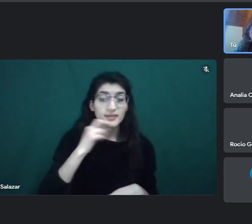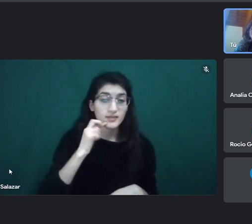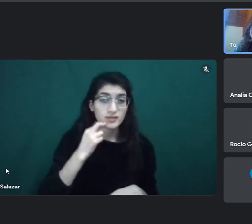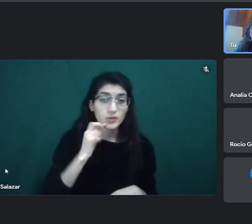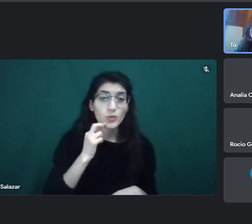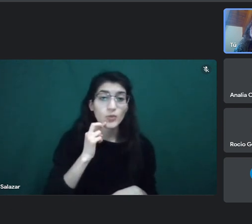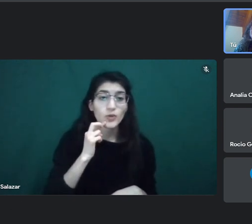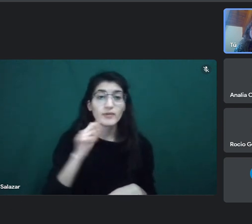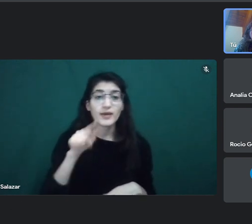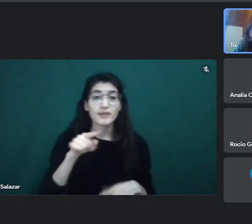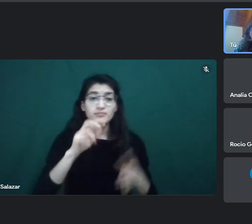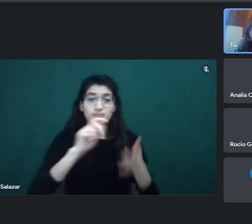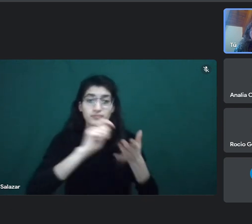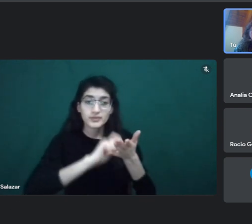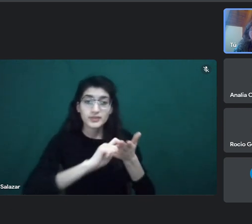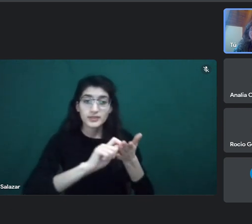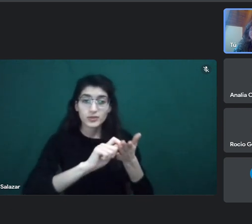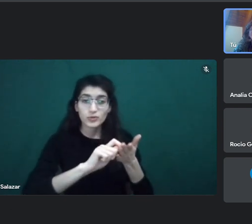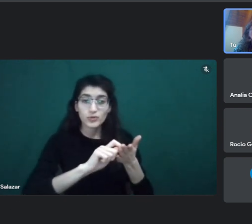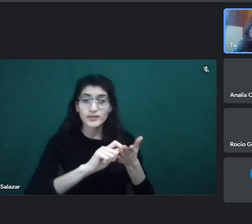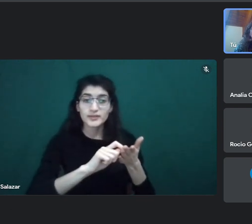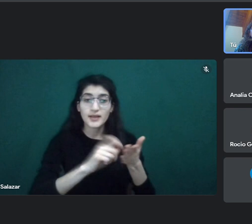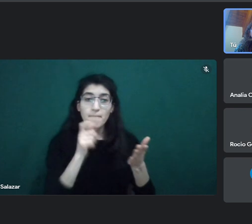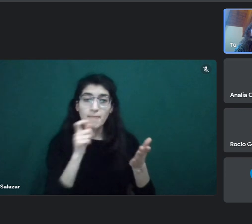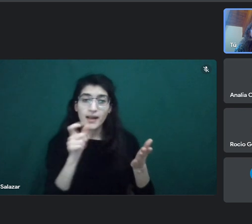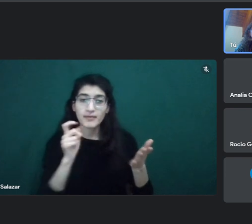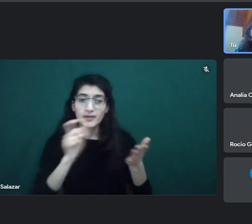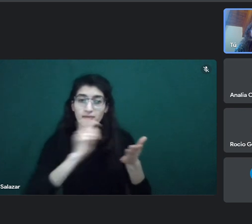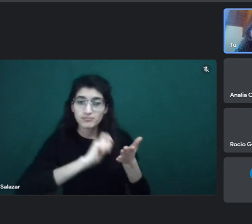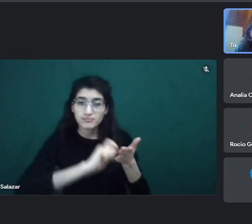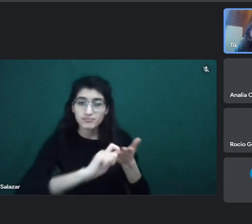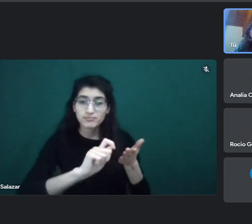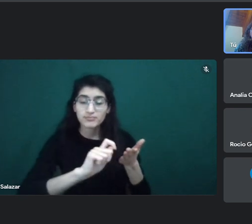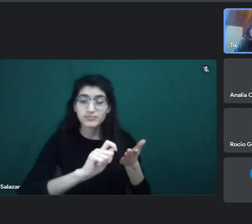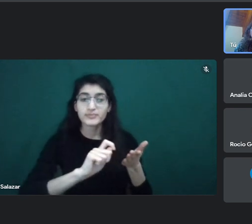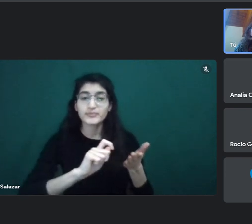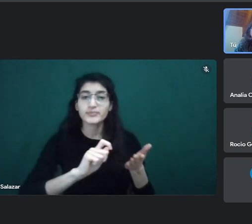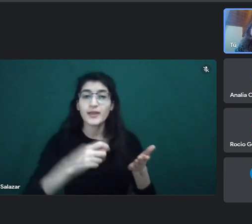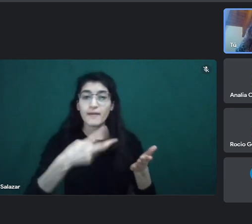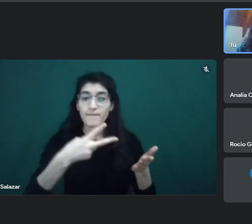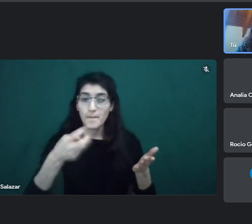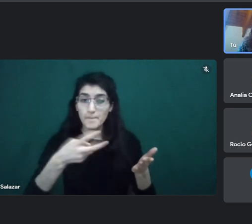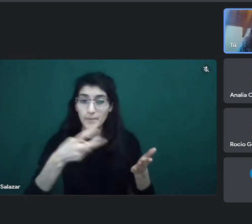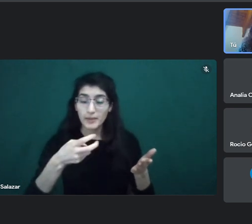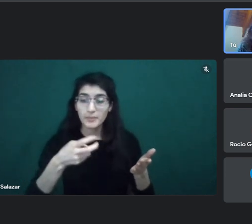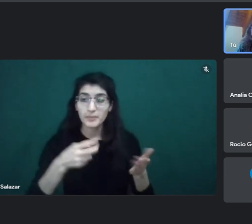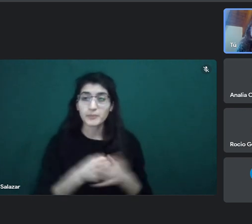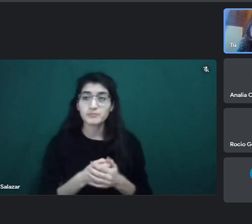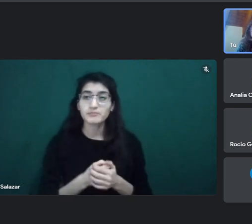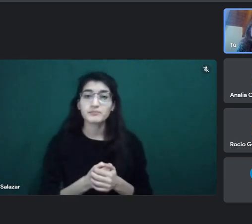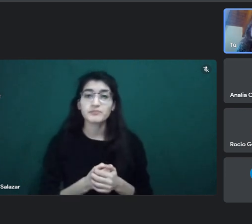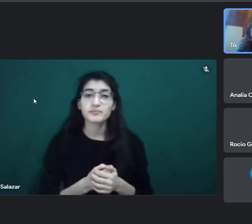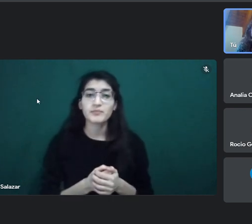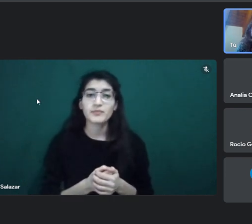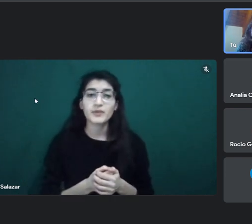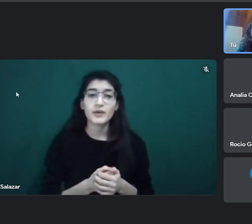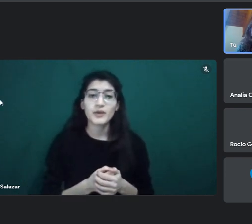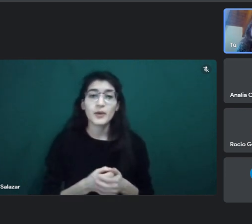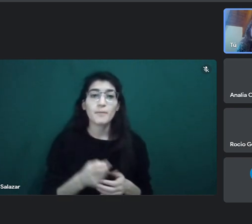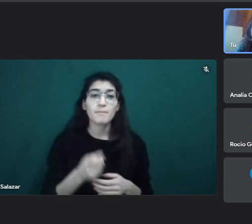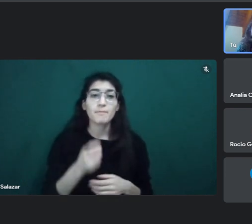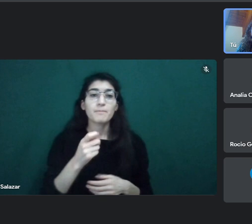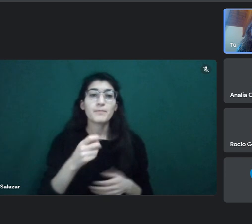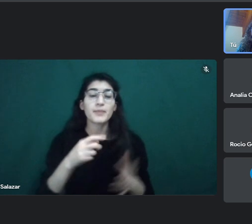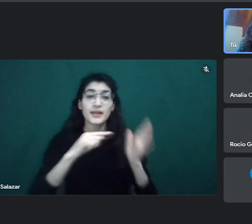estamos subrayando. ¿Sí? Los verbos en que estamos viendo. Si yo tengo, fíjense, la actividad 19, que